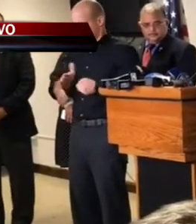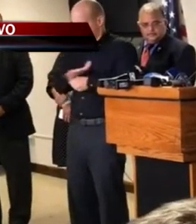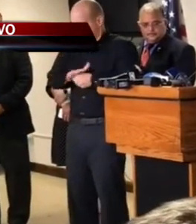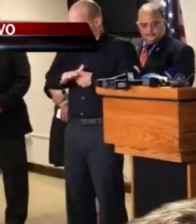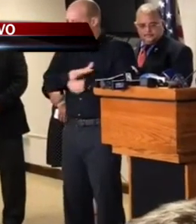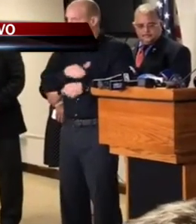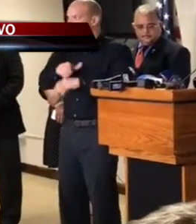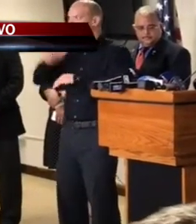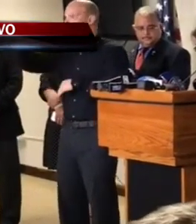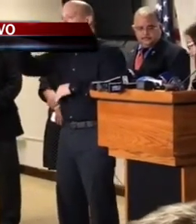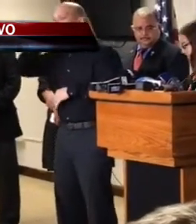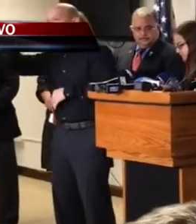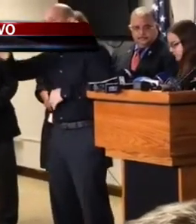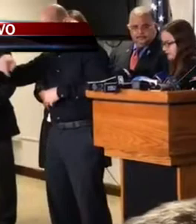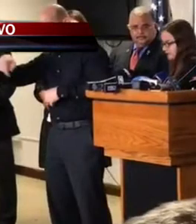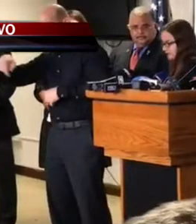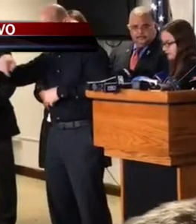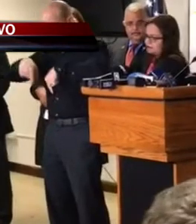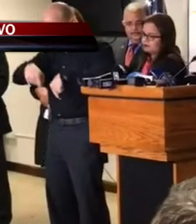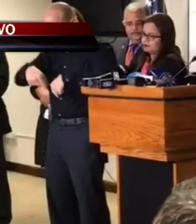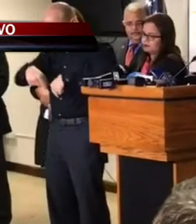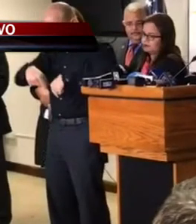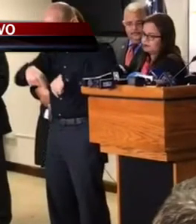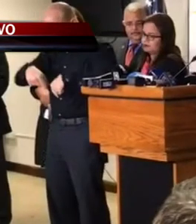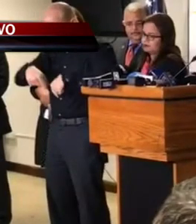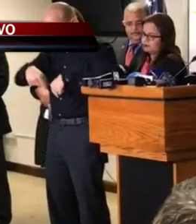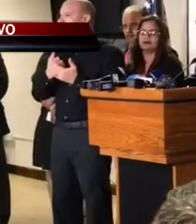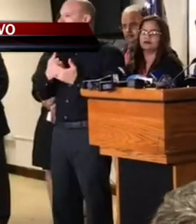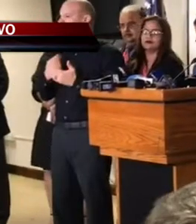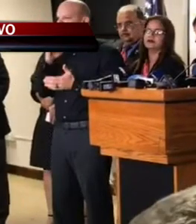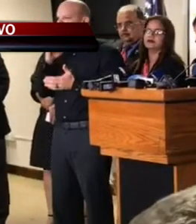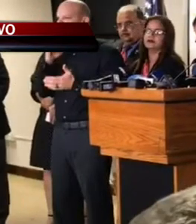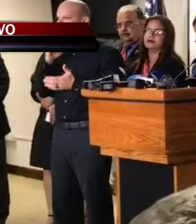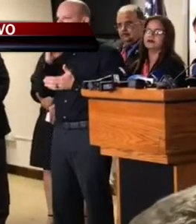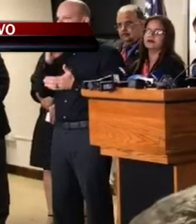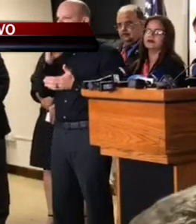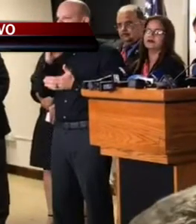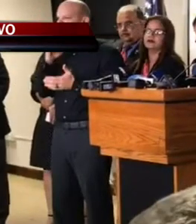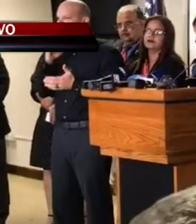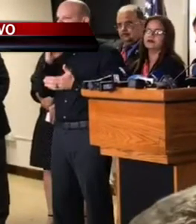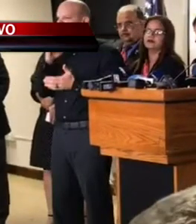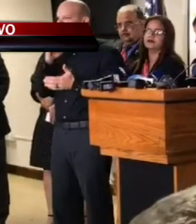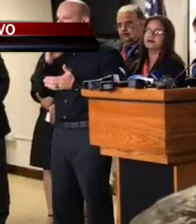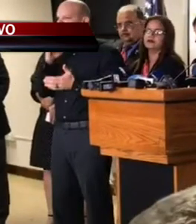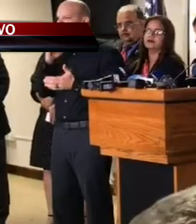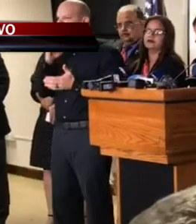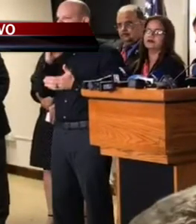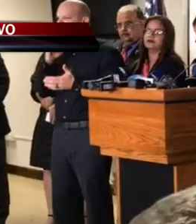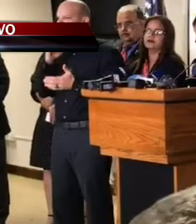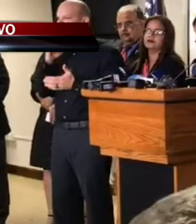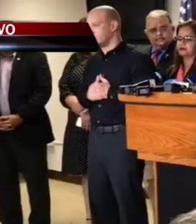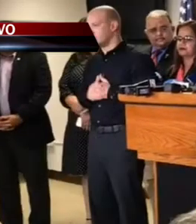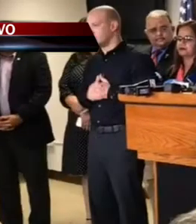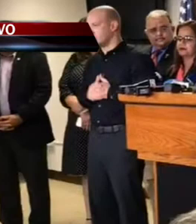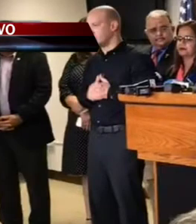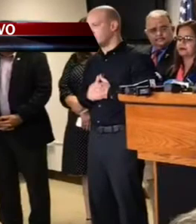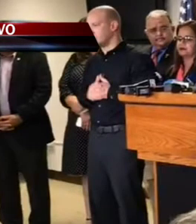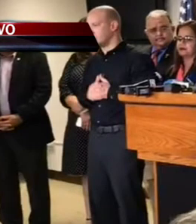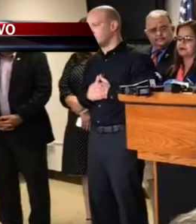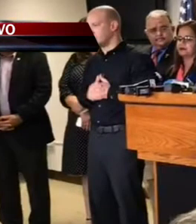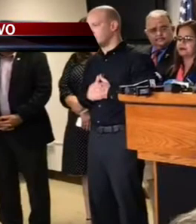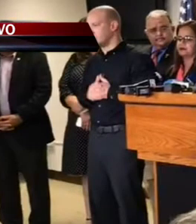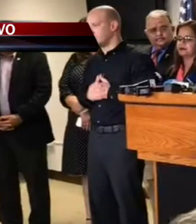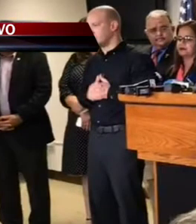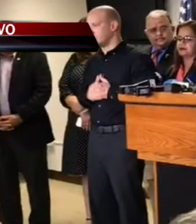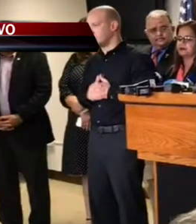disponibles. Muchas gracias, doctora. Asimismo, voy a dejar en uso la palabra al director de la